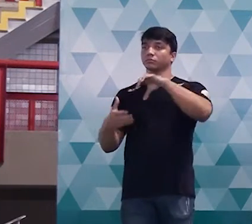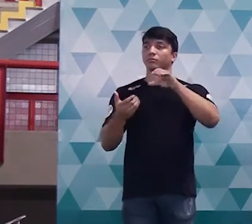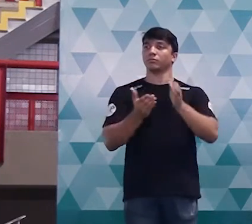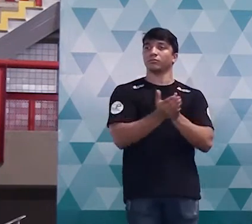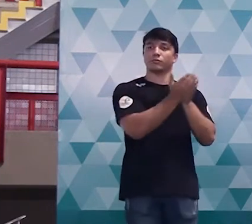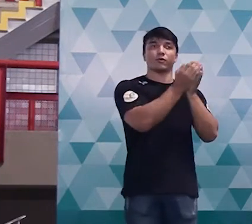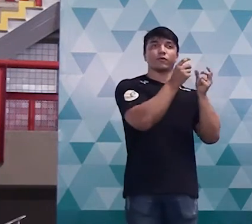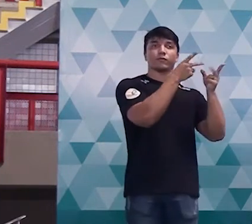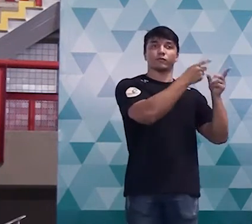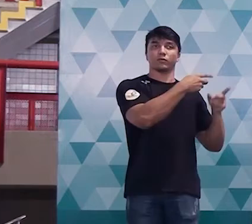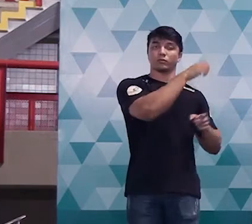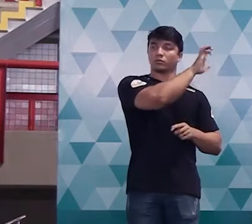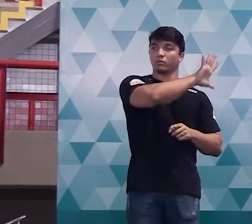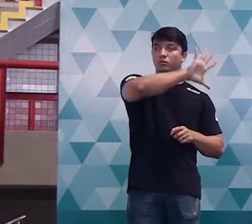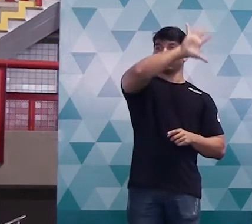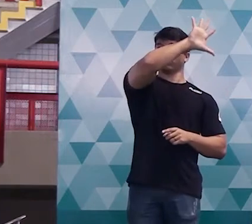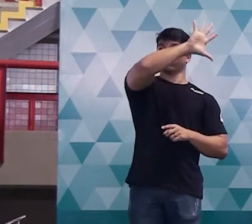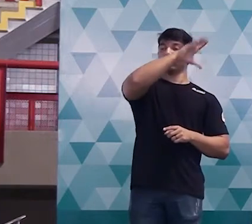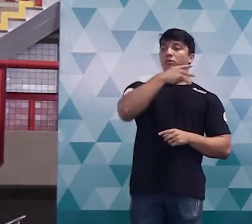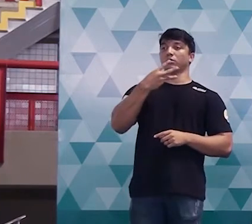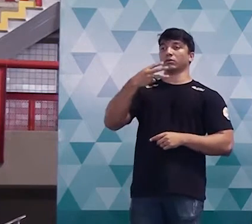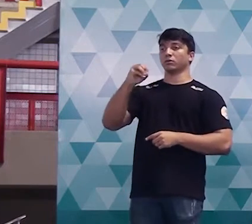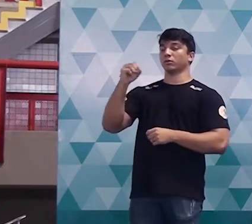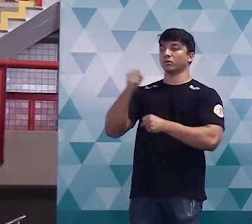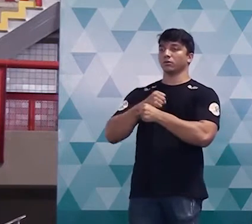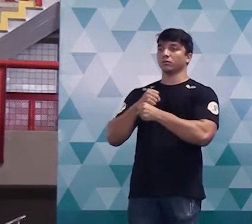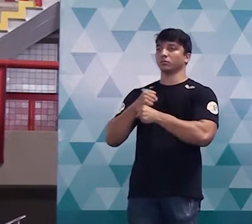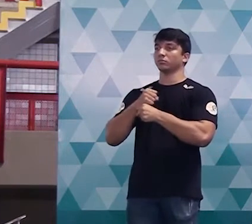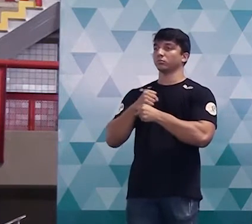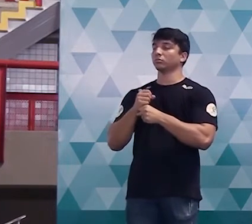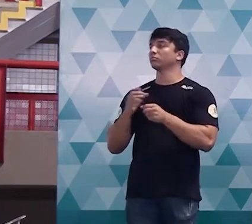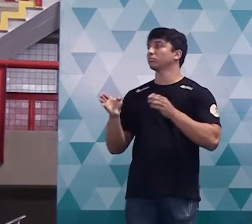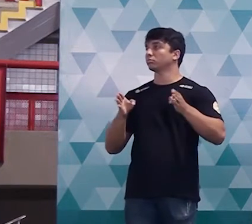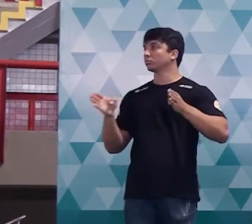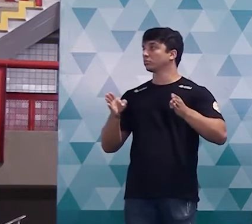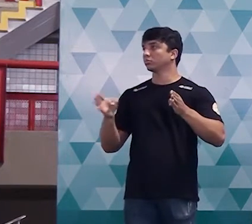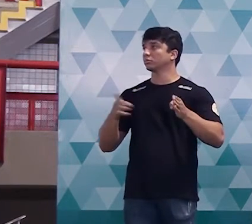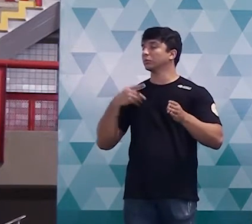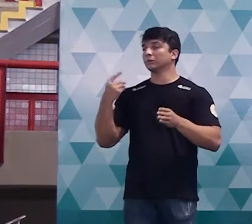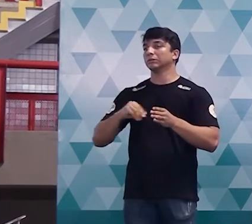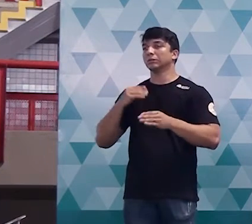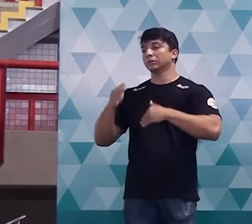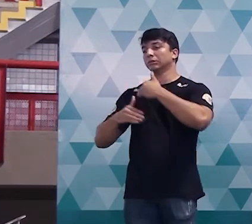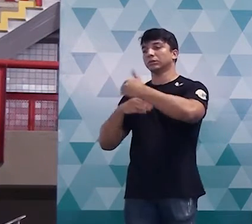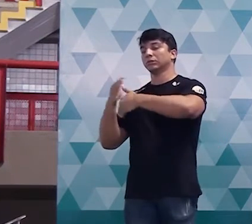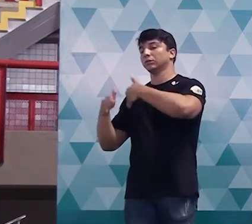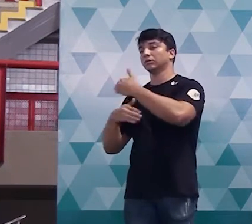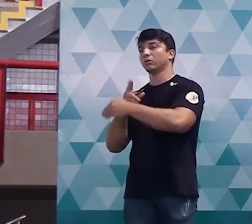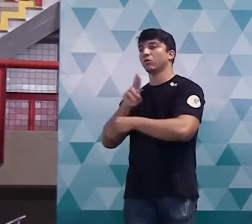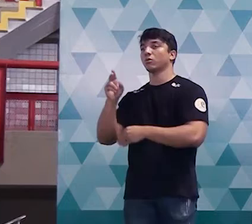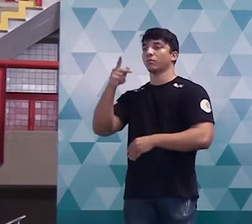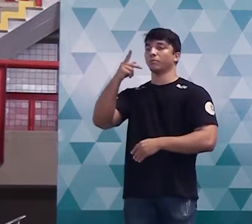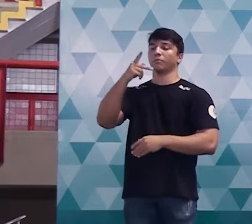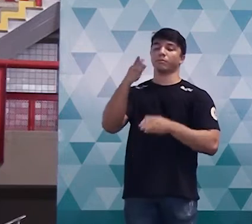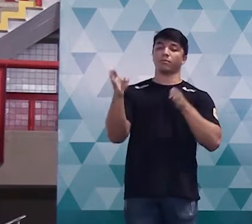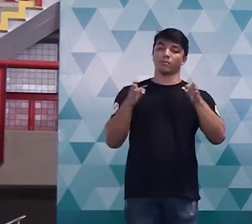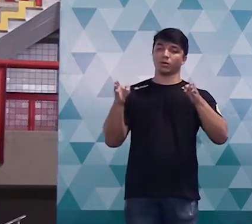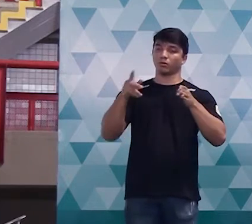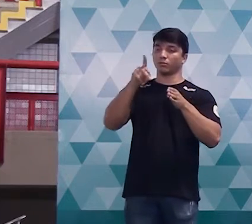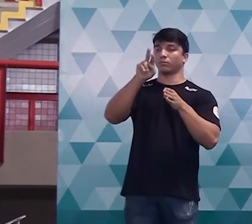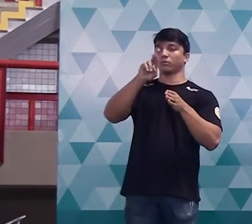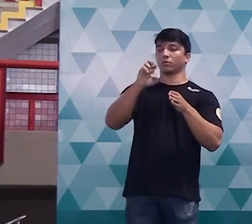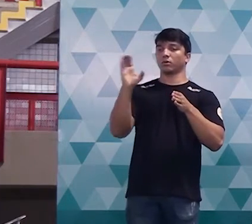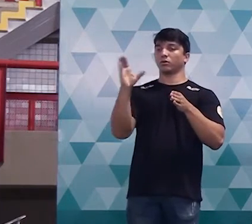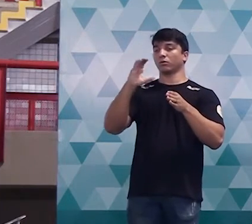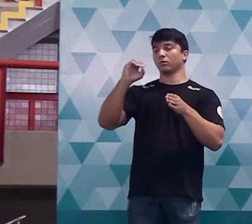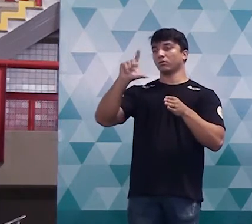comercializavam na Europa. Durante 30 anos nós ficamos só nessa brincadeira, que é o que nós vamos chamar de período pré-colonial. Porém,